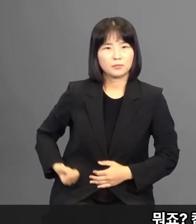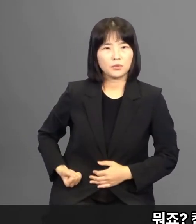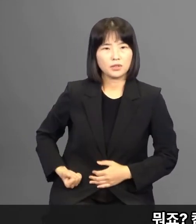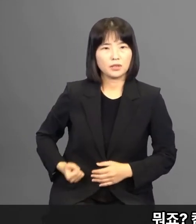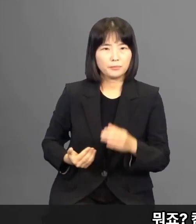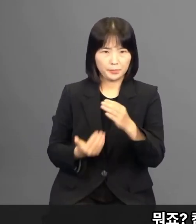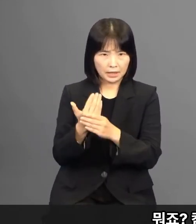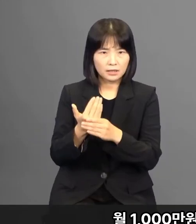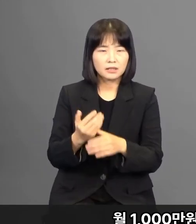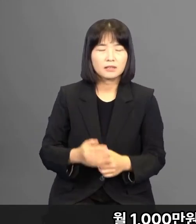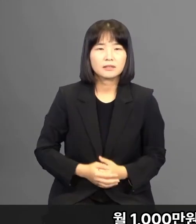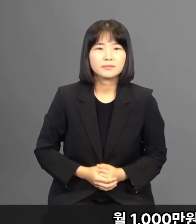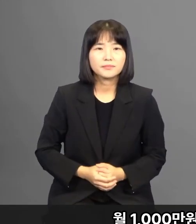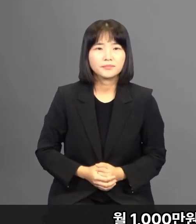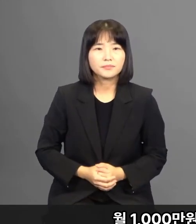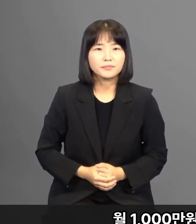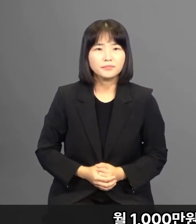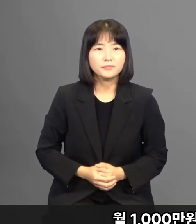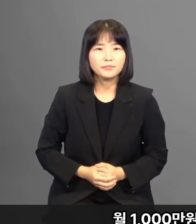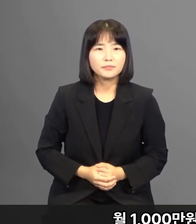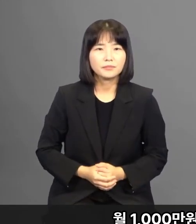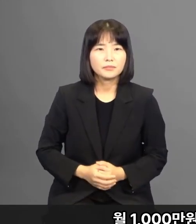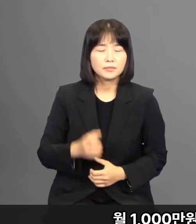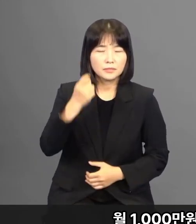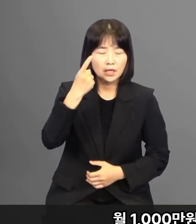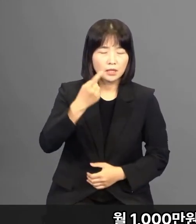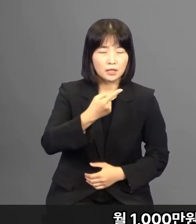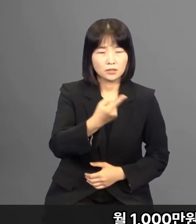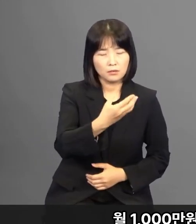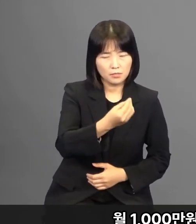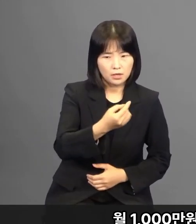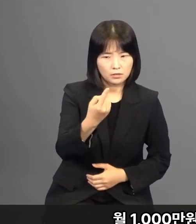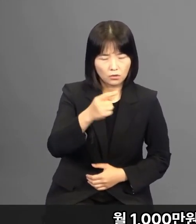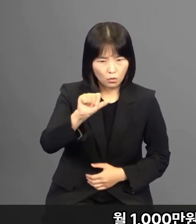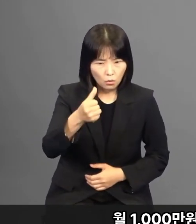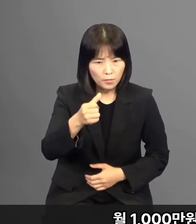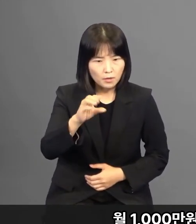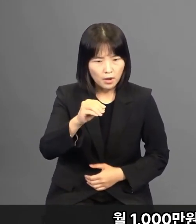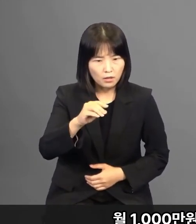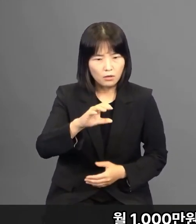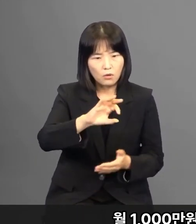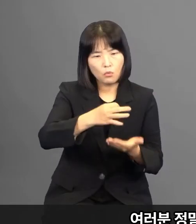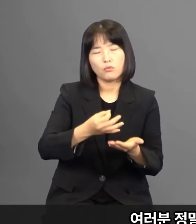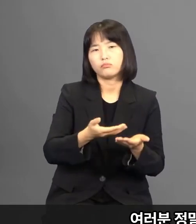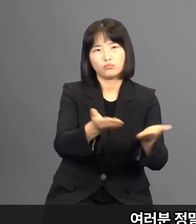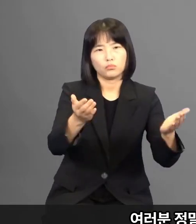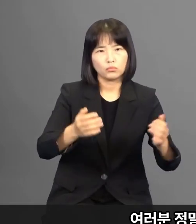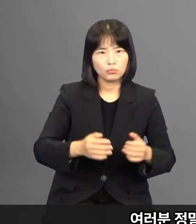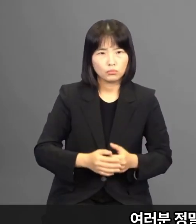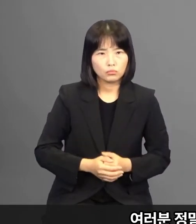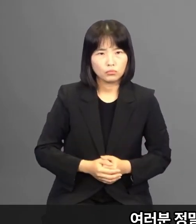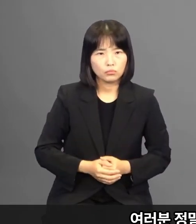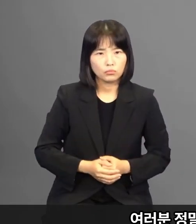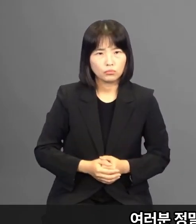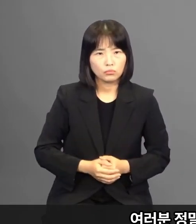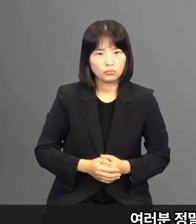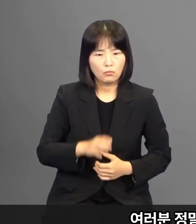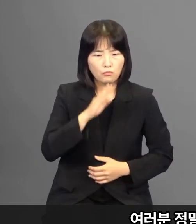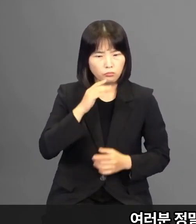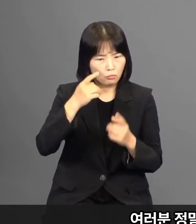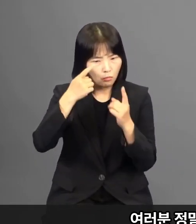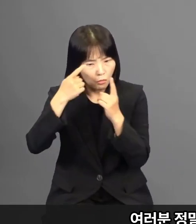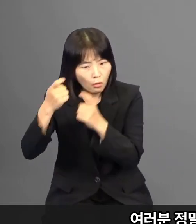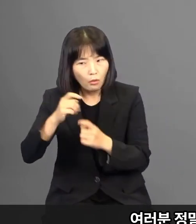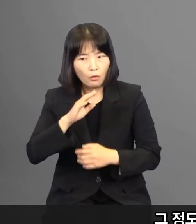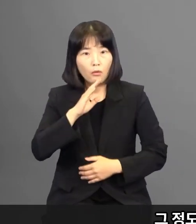사건입니다. 월 1,000만 원에서 1,500만 원을 주겠다. 여러분 정말 미혹되지